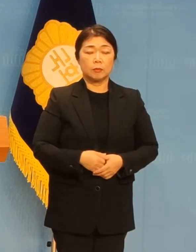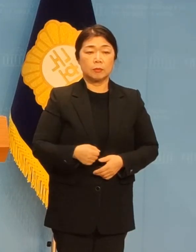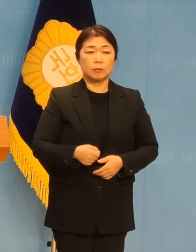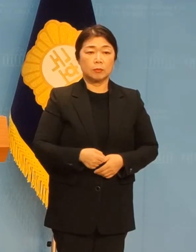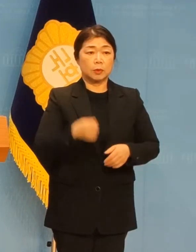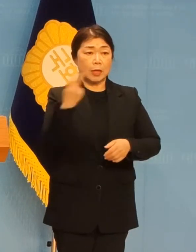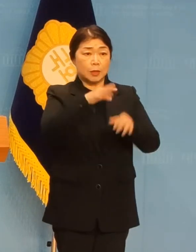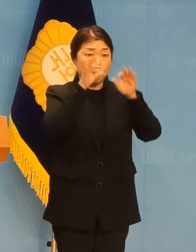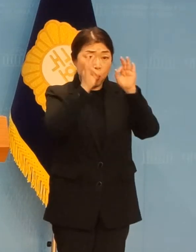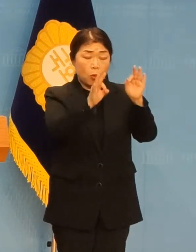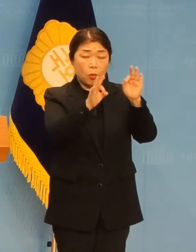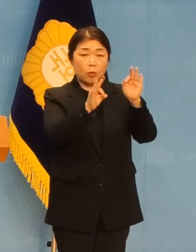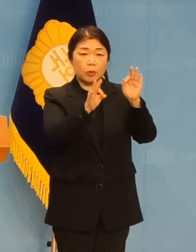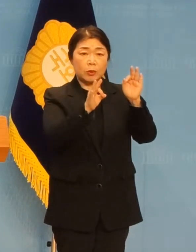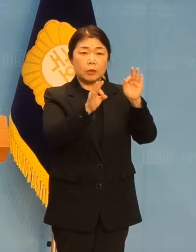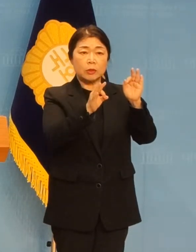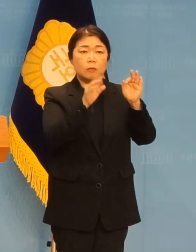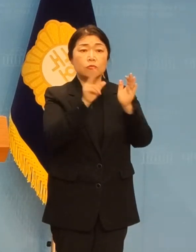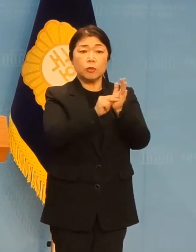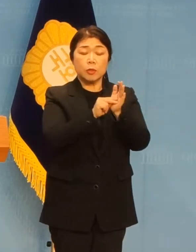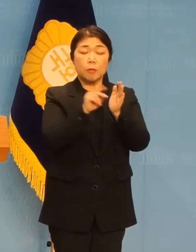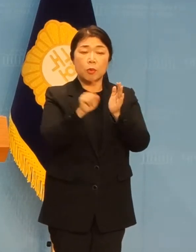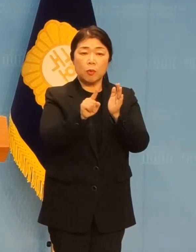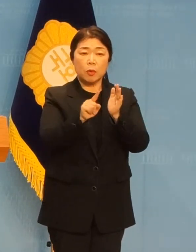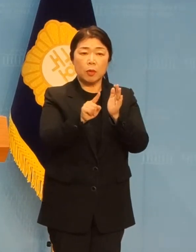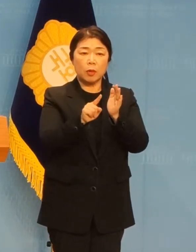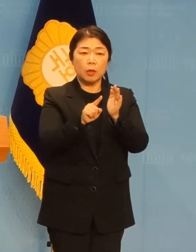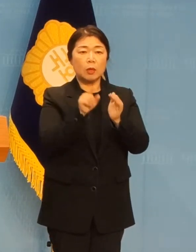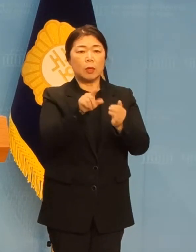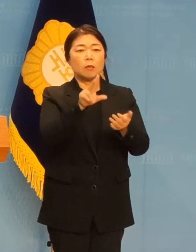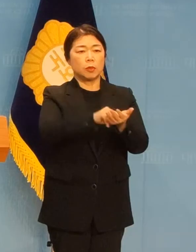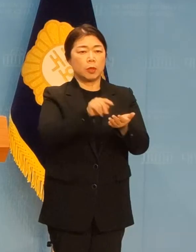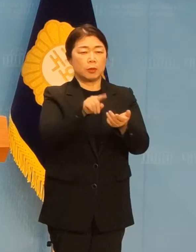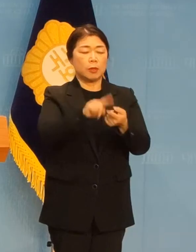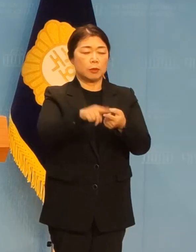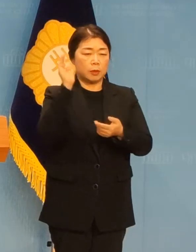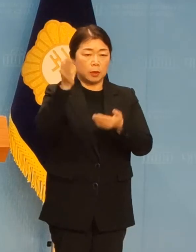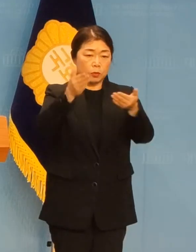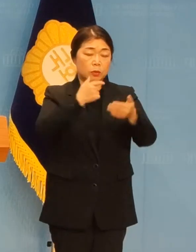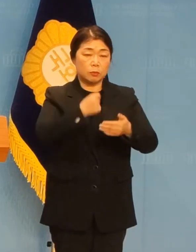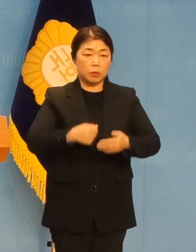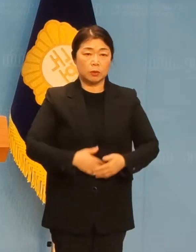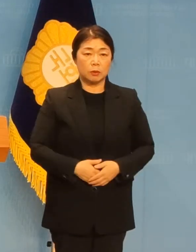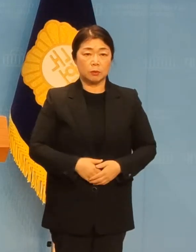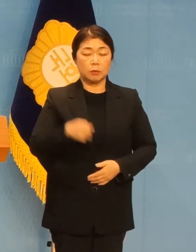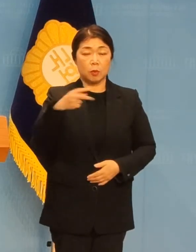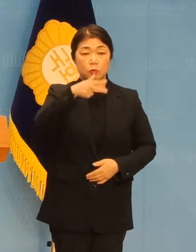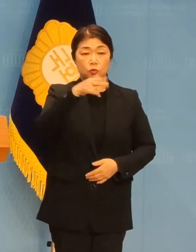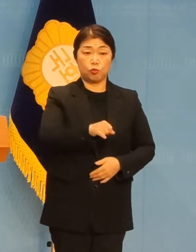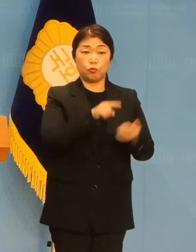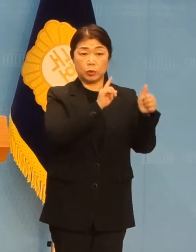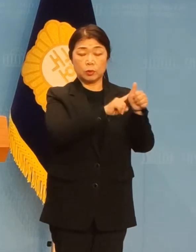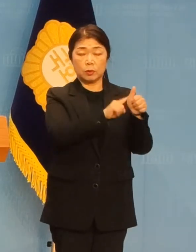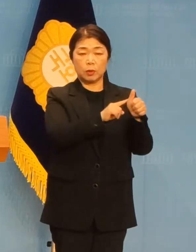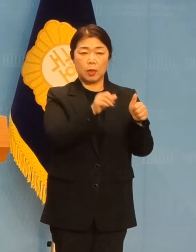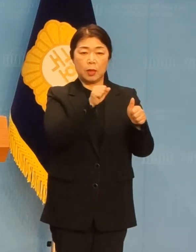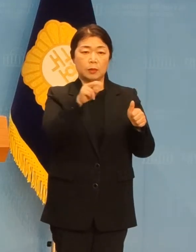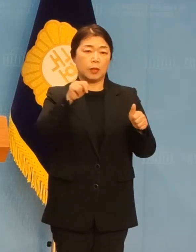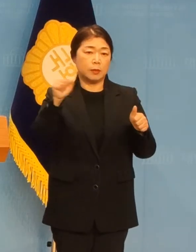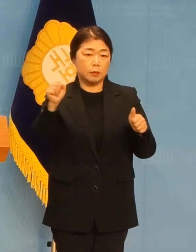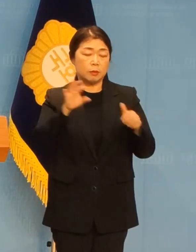보는 것이 어떤 문제가 있는지 다시 지적하지 않을 수 없으며, 저는 주진우 의원의 SNS